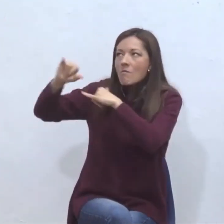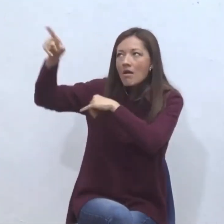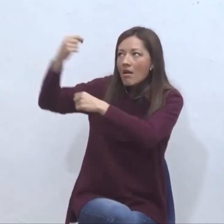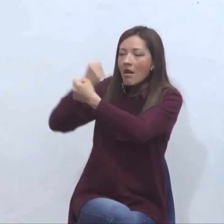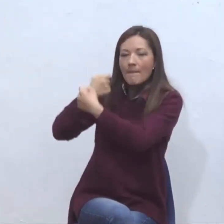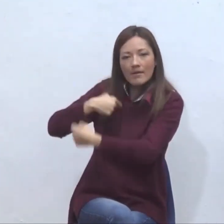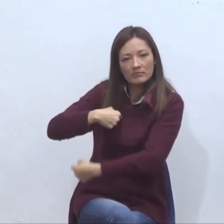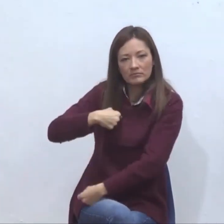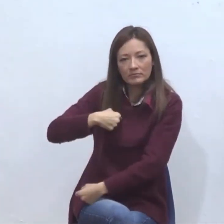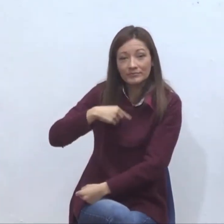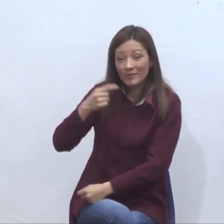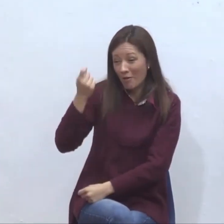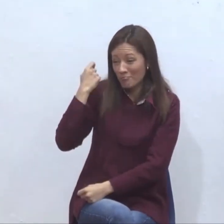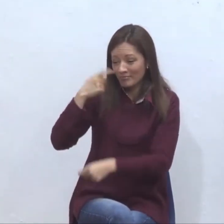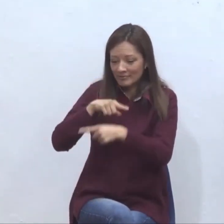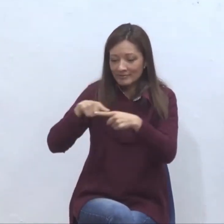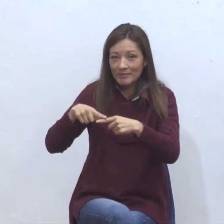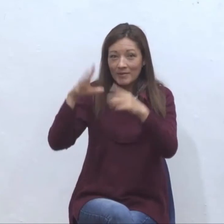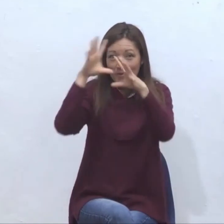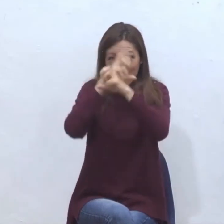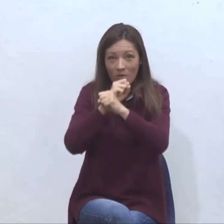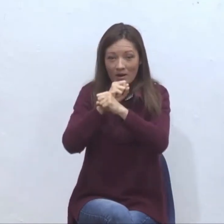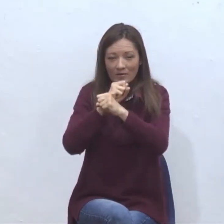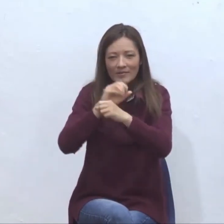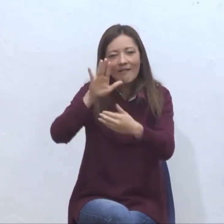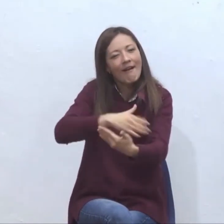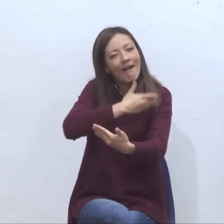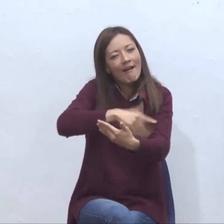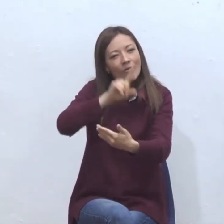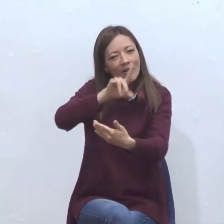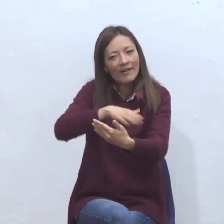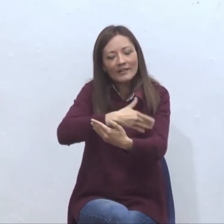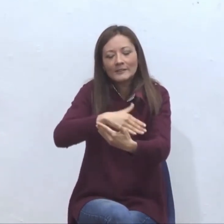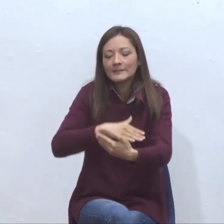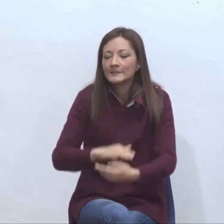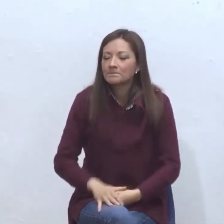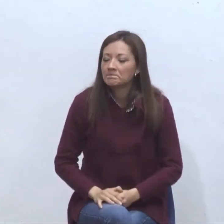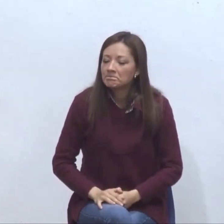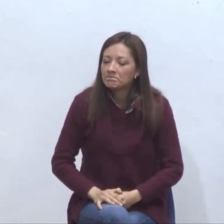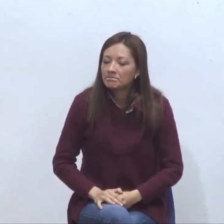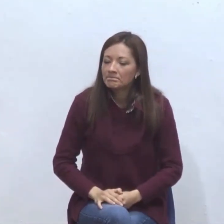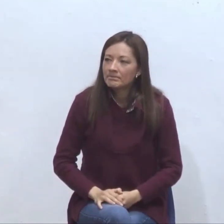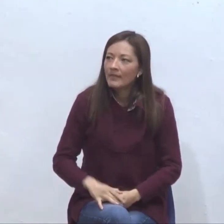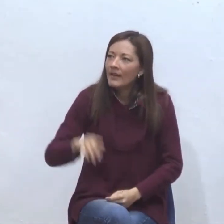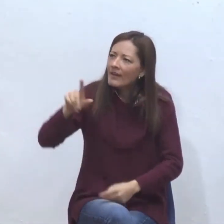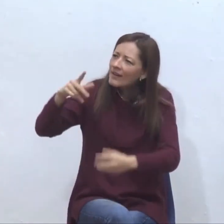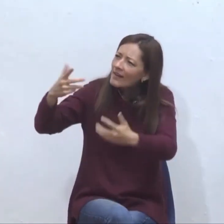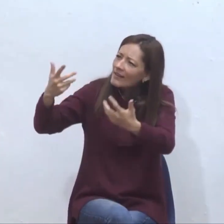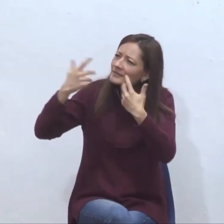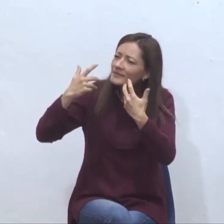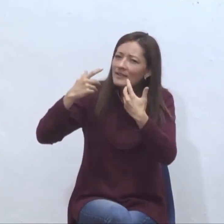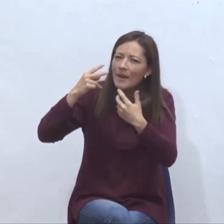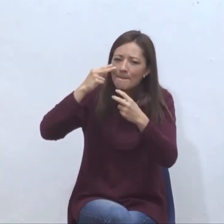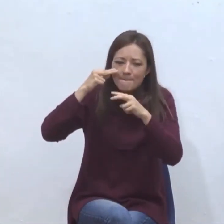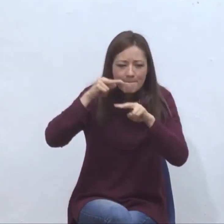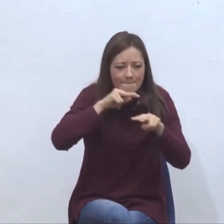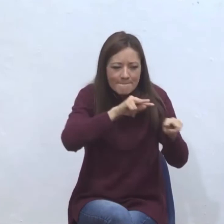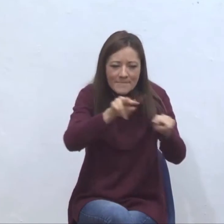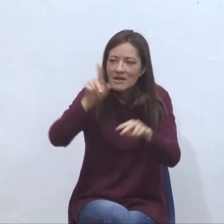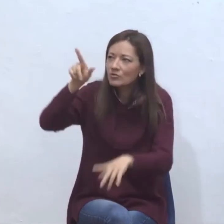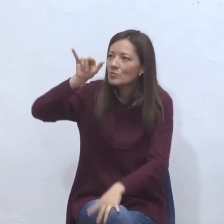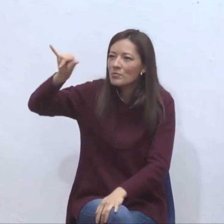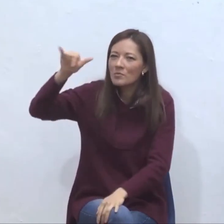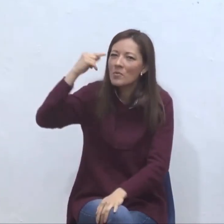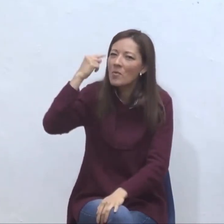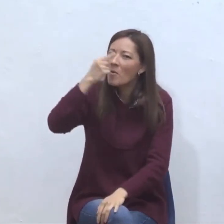estas noches de los cultos de esta semana que pasó, cantábamos al Señor que Él nos enseñara a mirar con sus ojos,